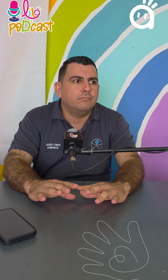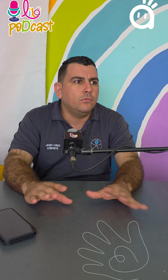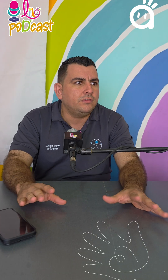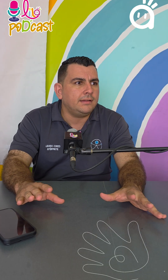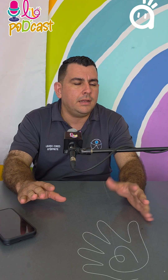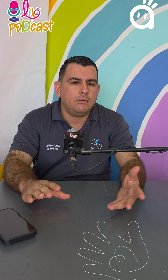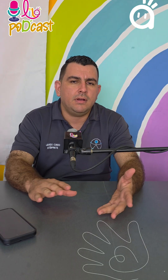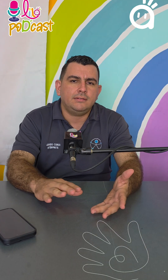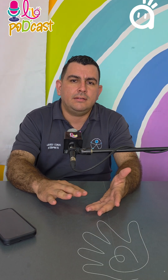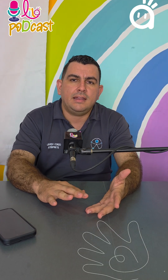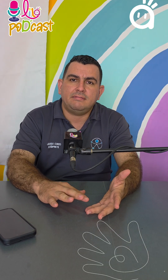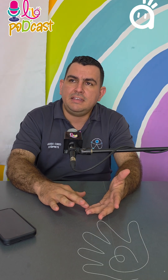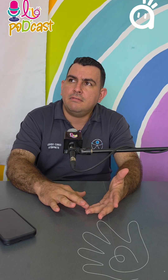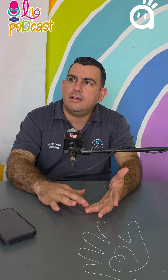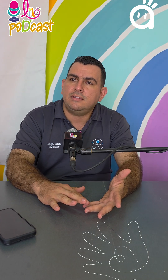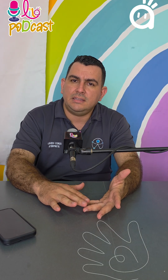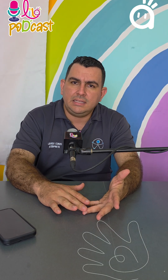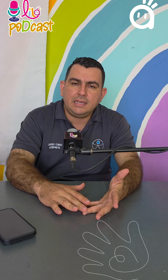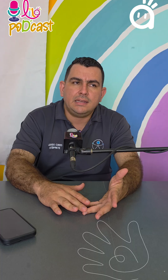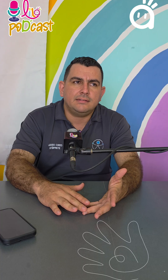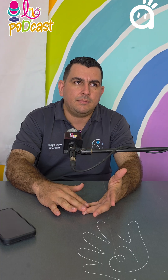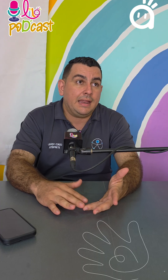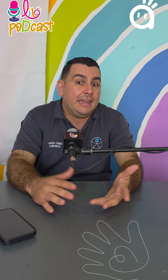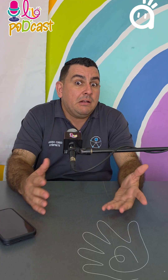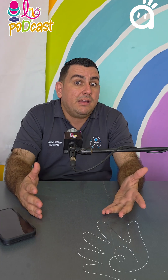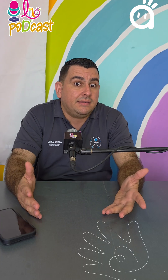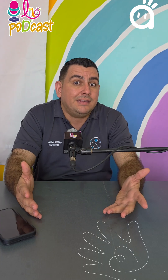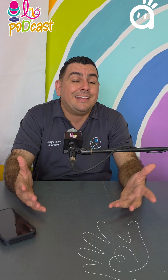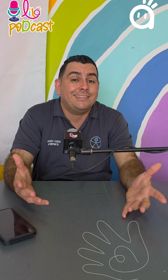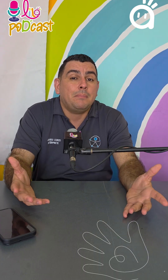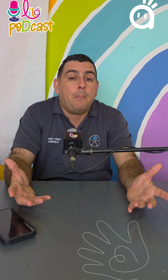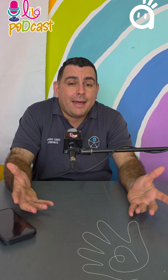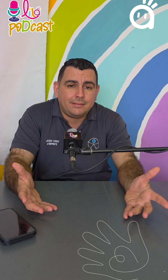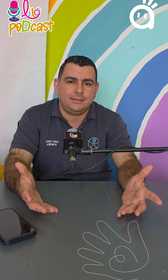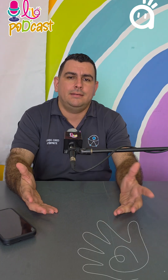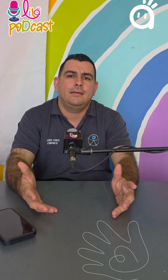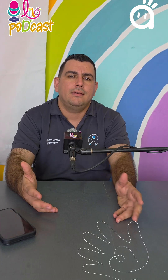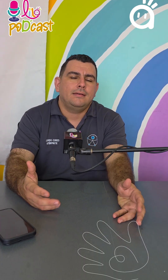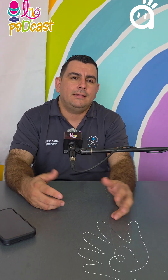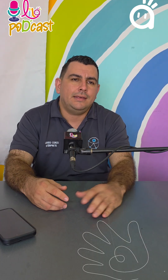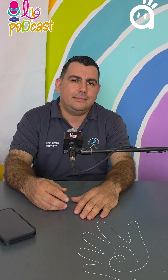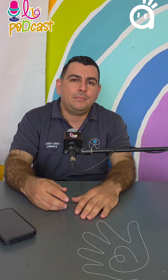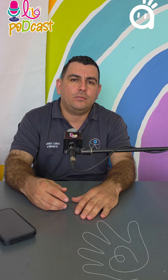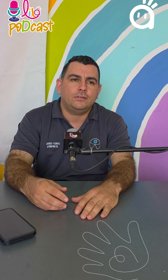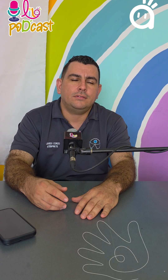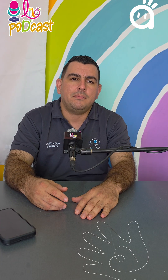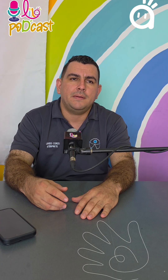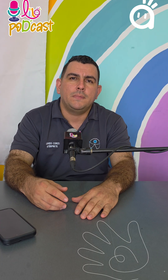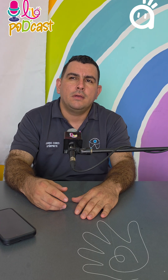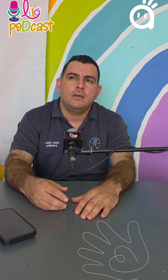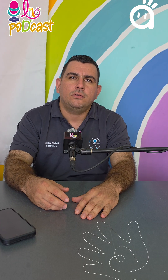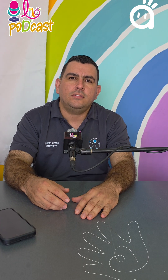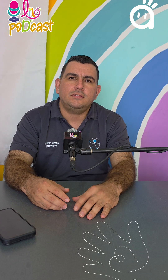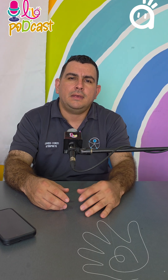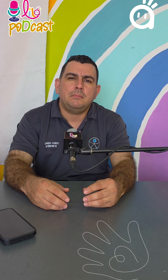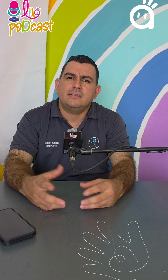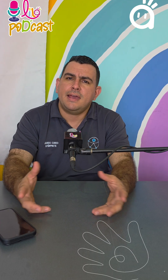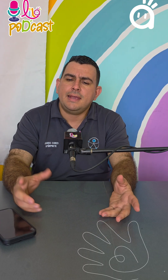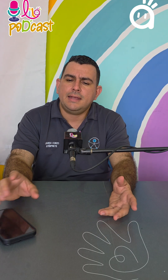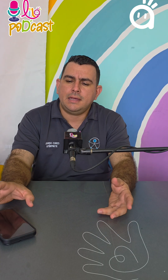muchas lenguas nativas, indígenas, la lengua de señas hace parte de este proceso también. Entonces, el mensaje que le